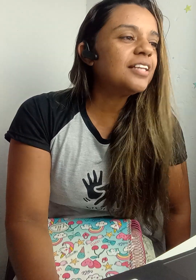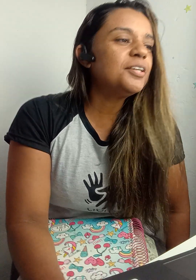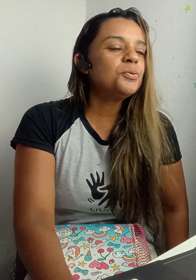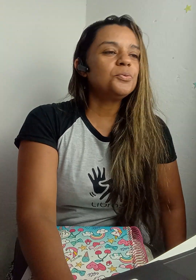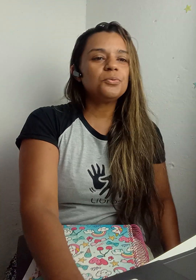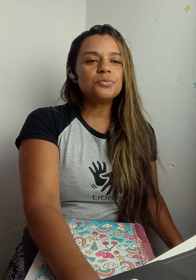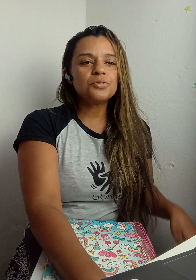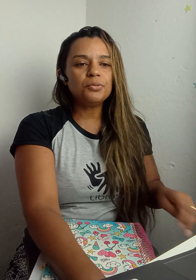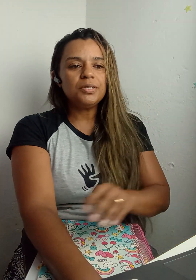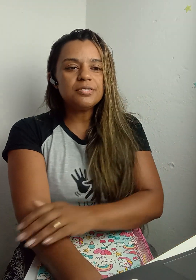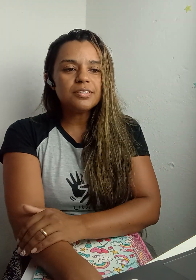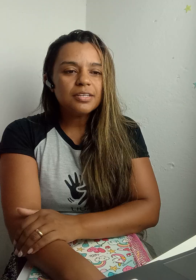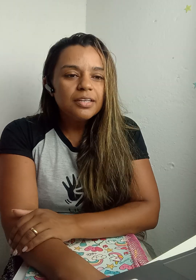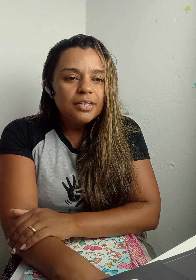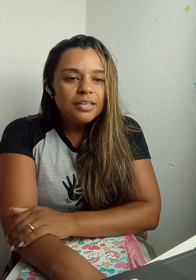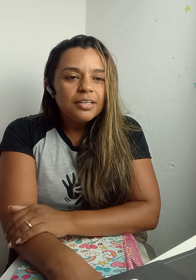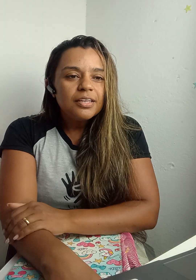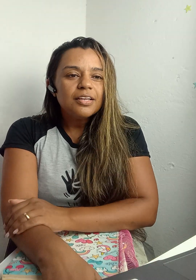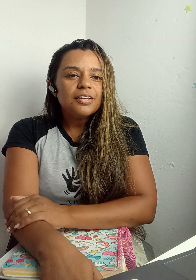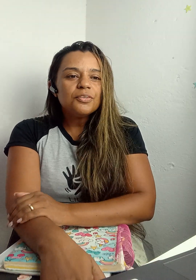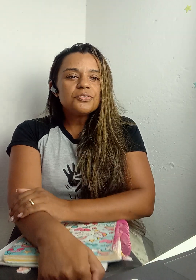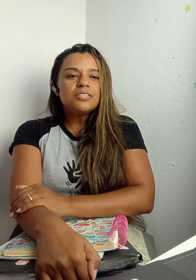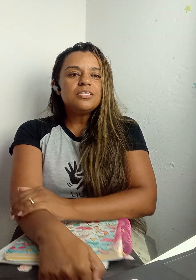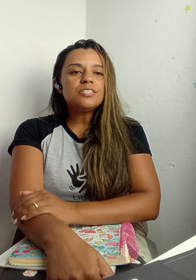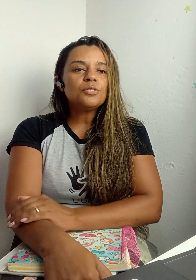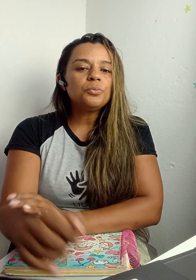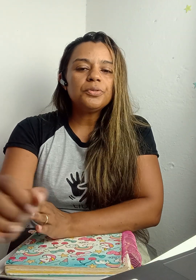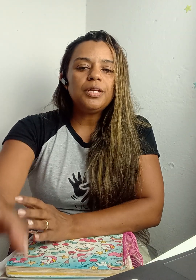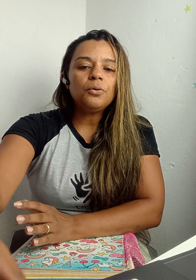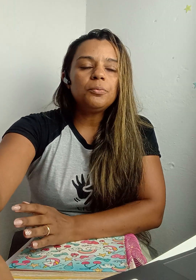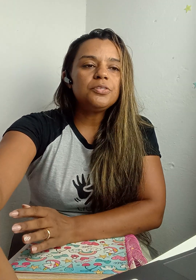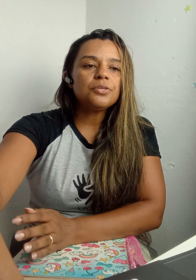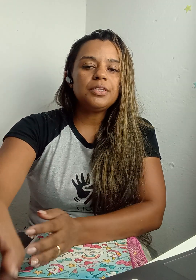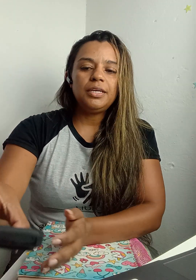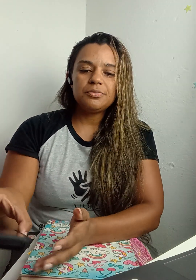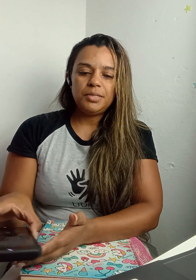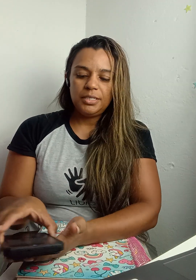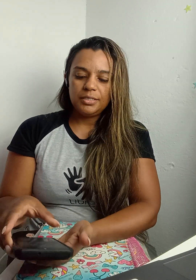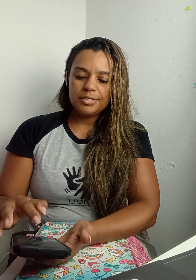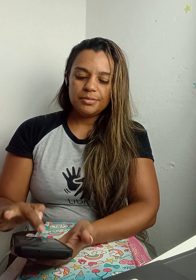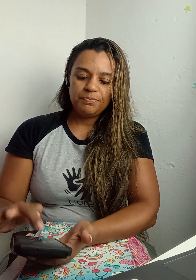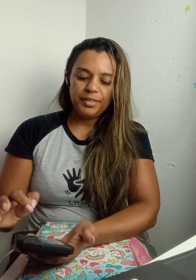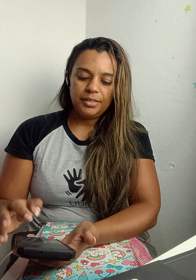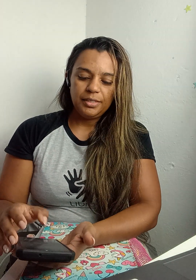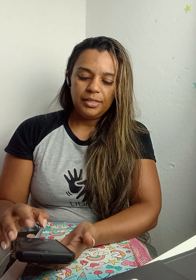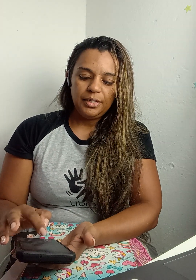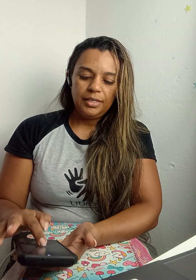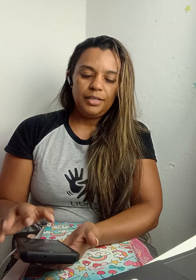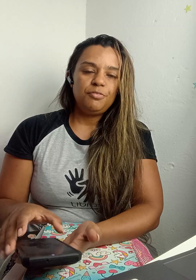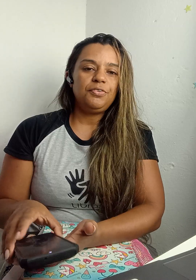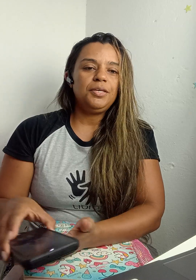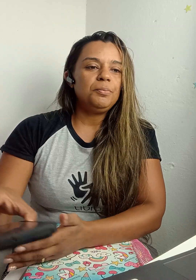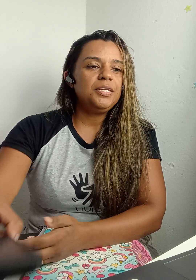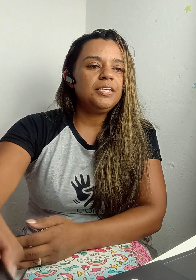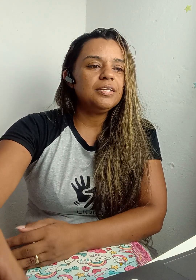Cadê os homens? Eu não sei se nesse grupo tem homens, só tem as meninas. Enfim, meninas